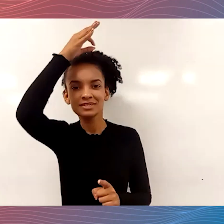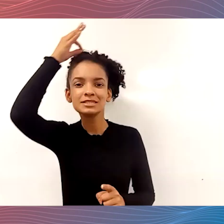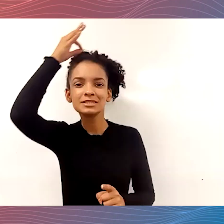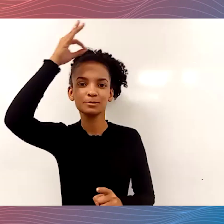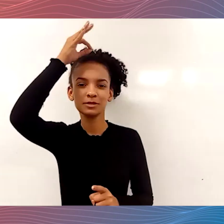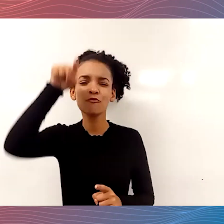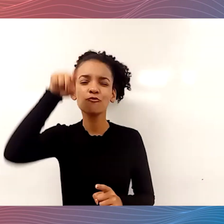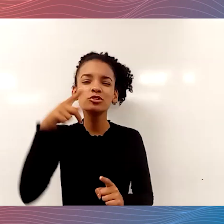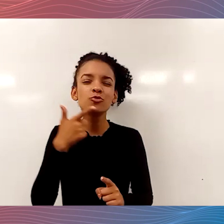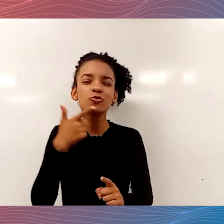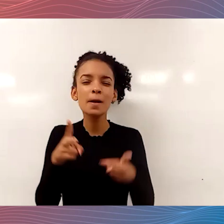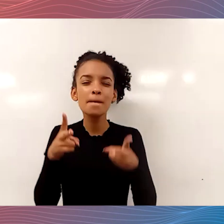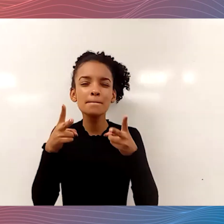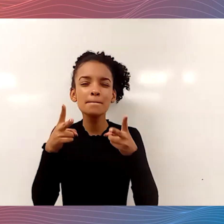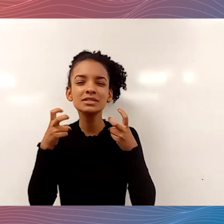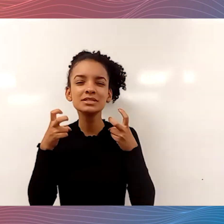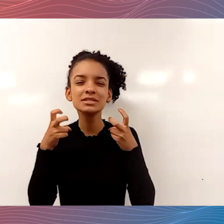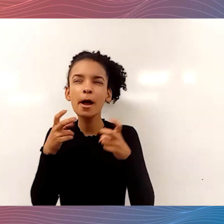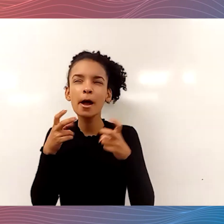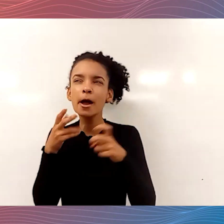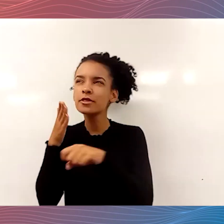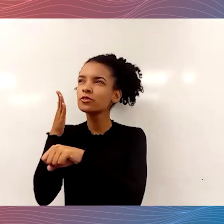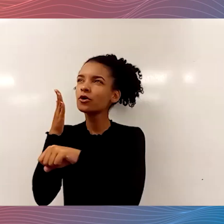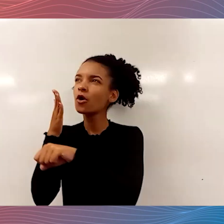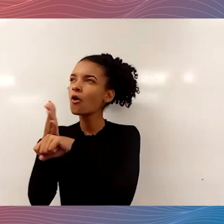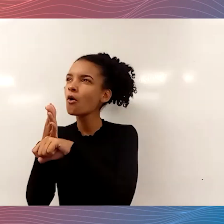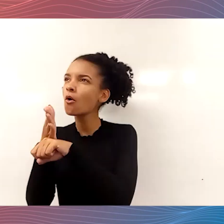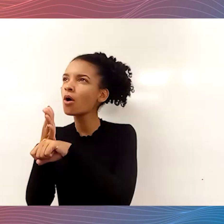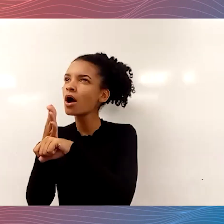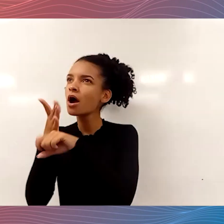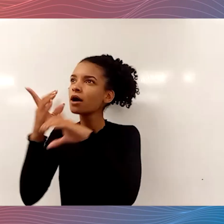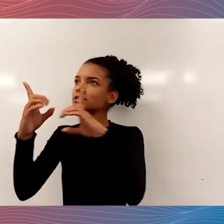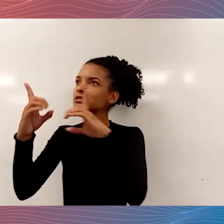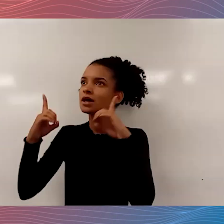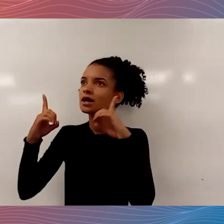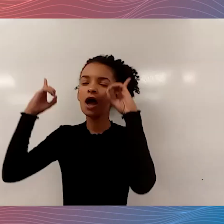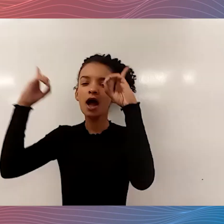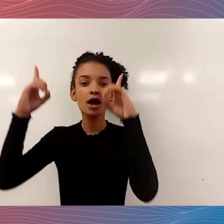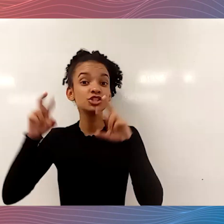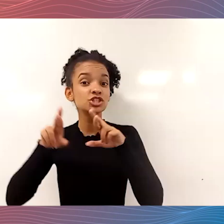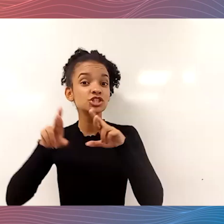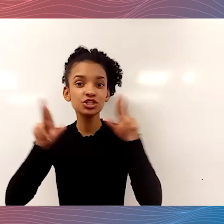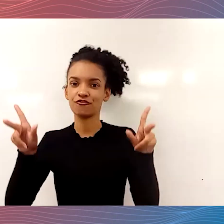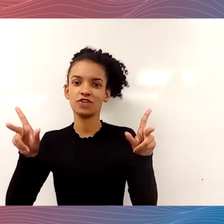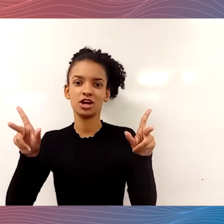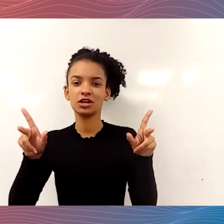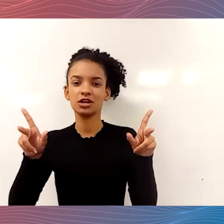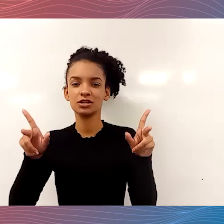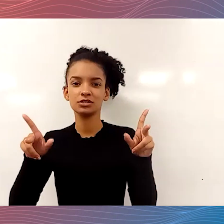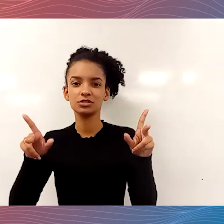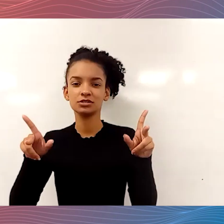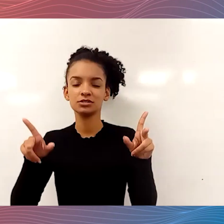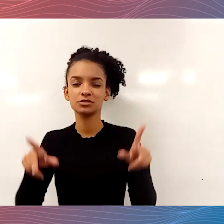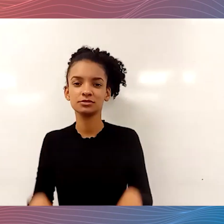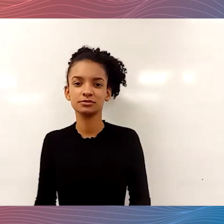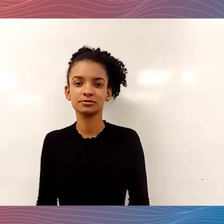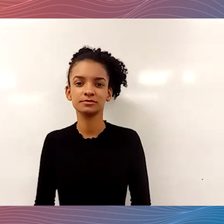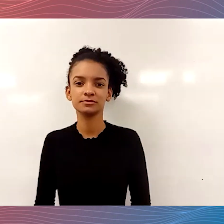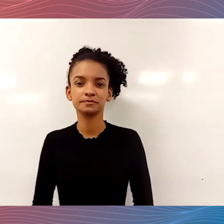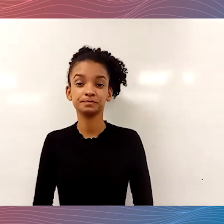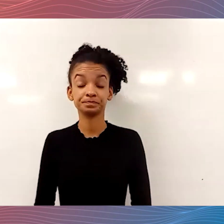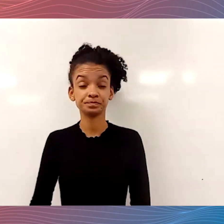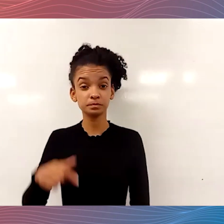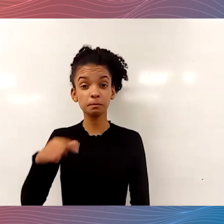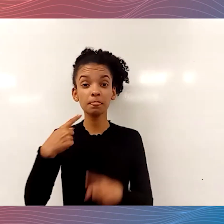em outra esfera. Aqui dentro da água, você experimentou entrar na água? Aqui dentro da água, irmãos, é outro som, né? Outra